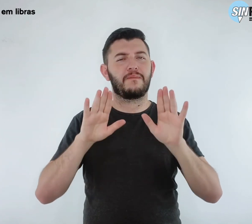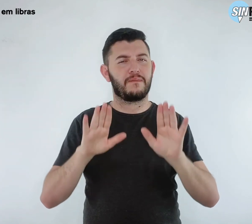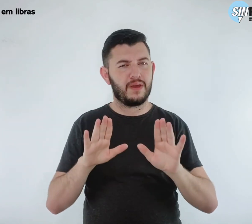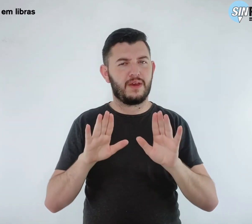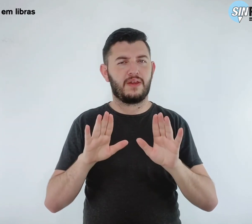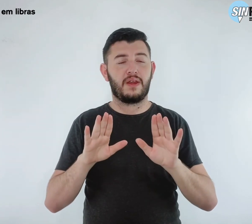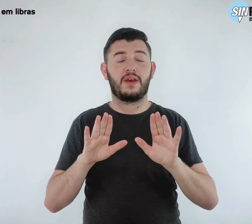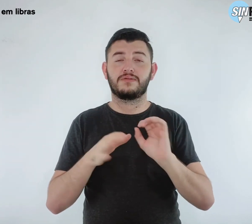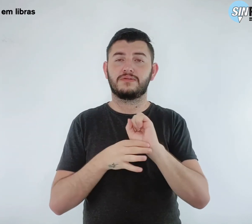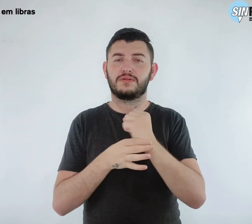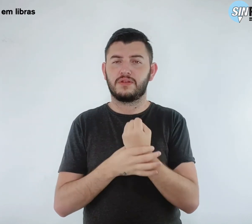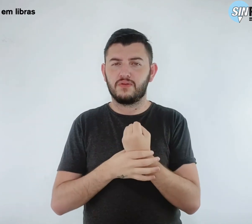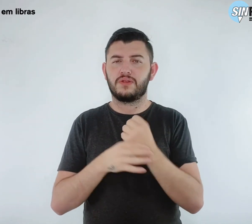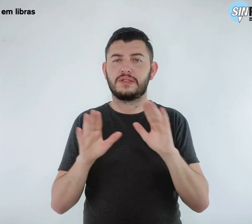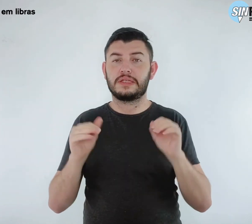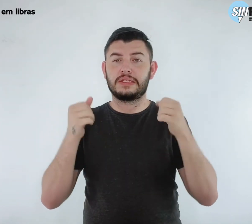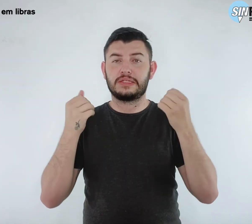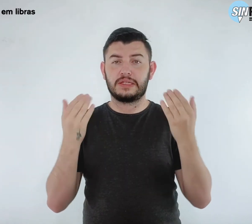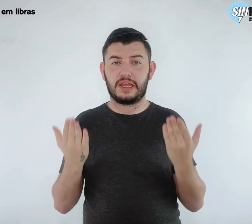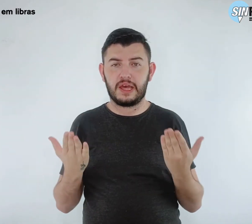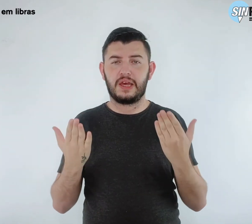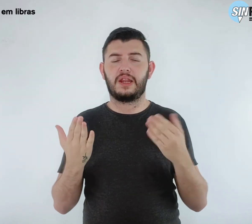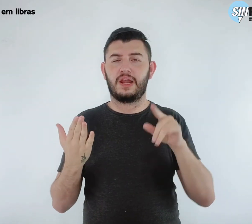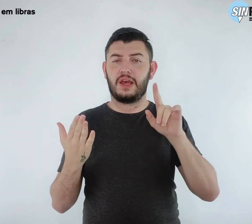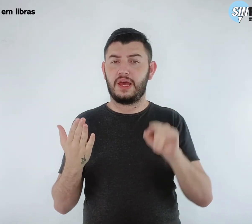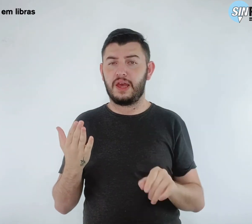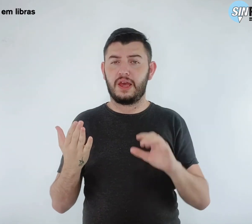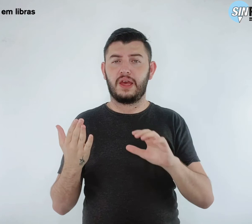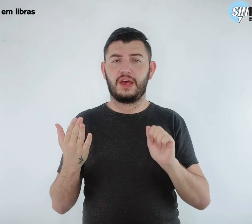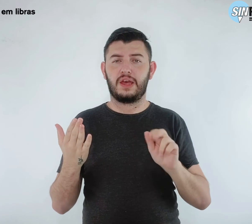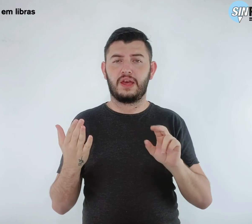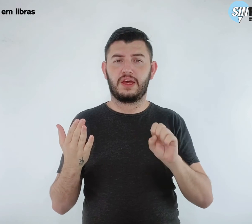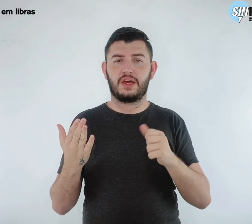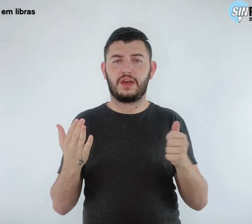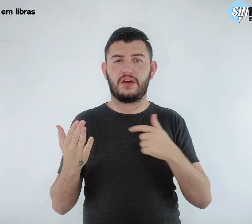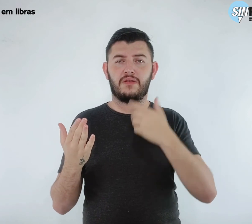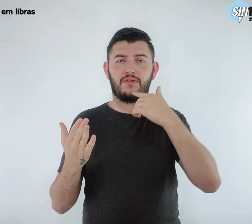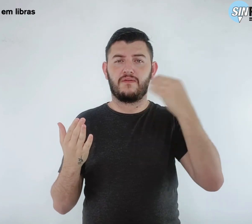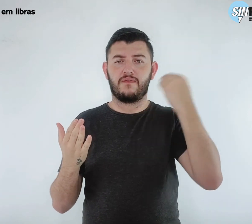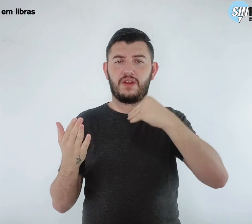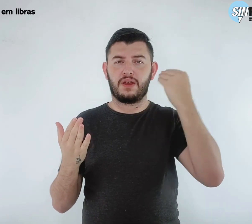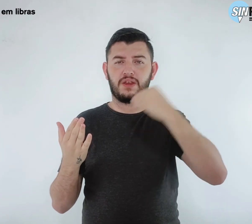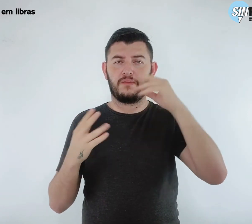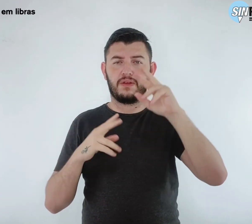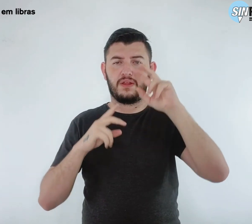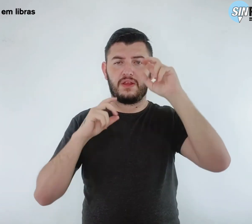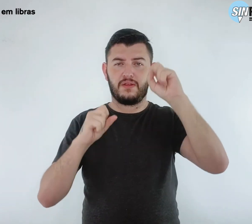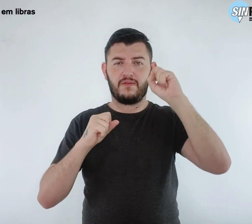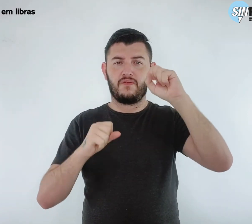toca à segurança externa, é uma nociva causa de enfraquecimento das forças do